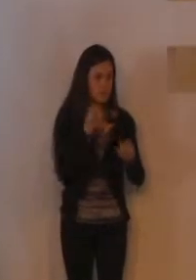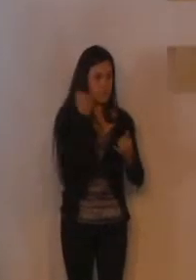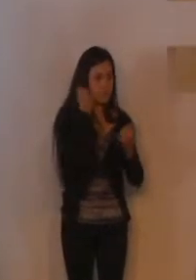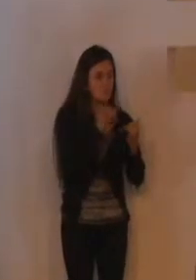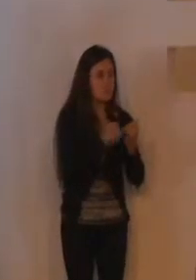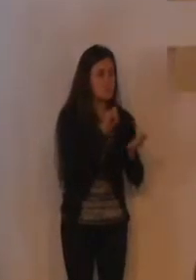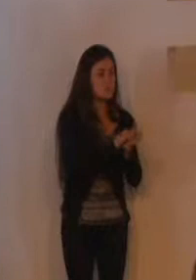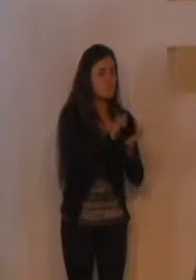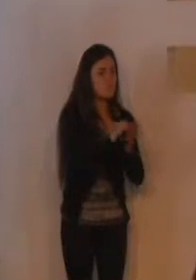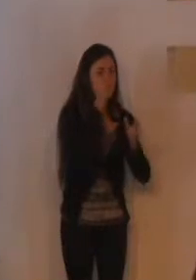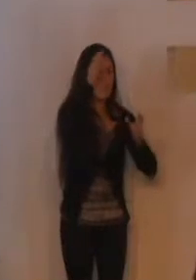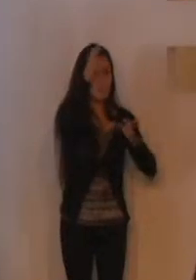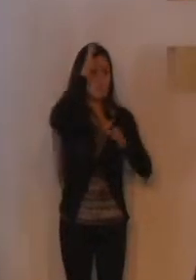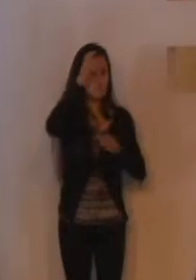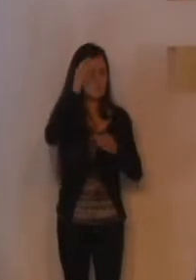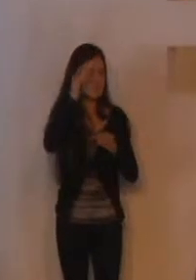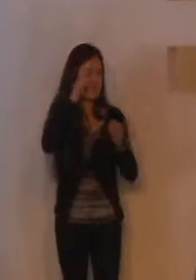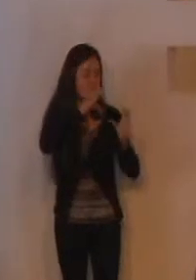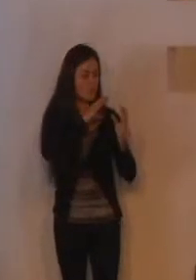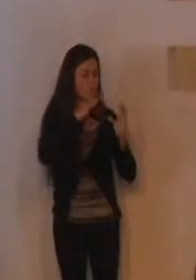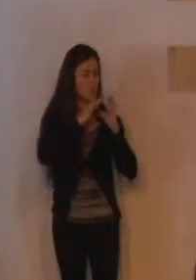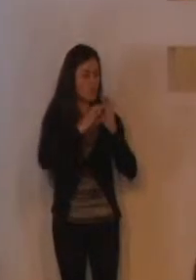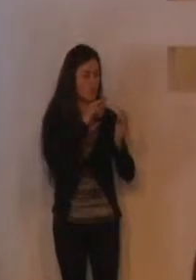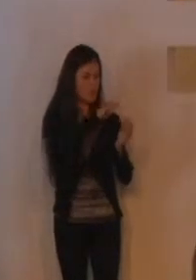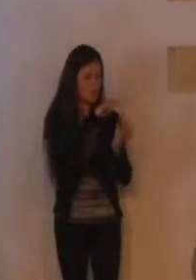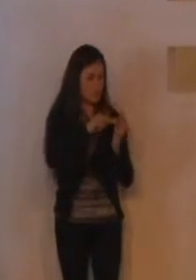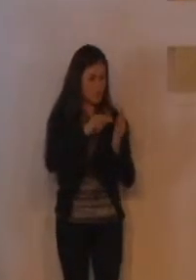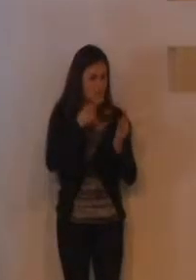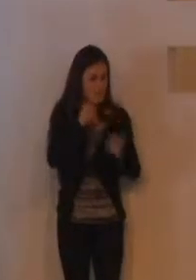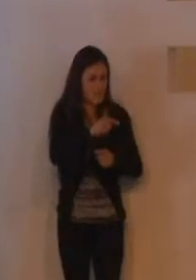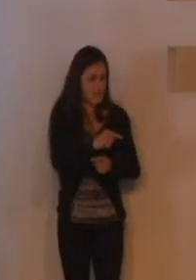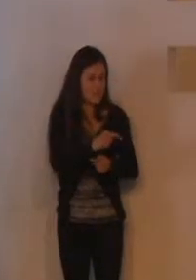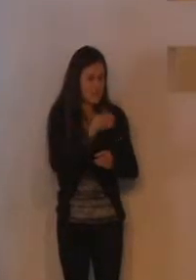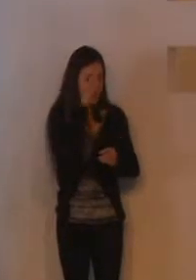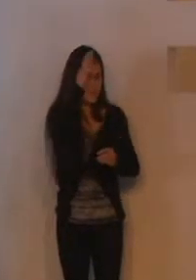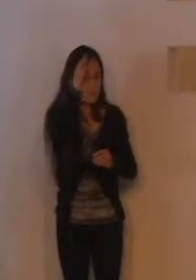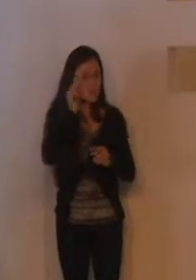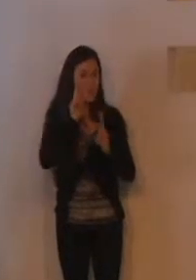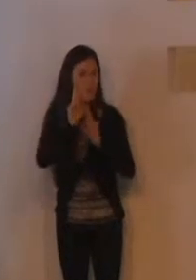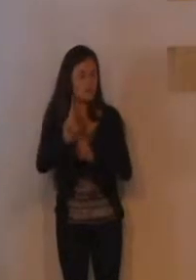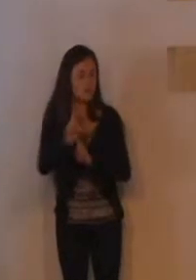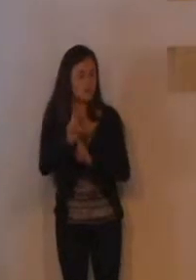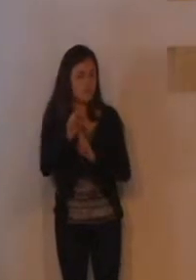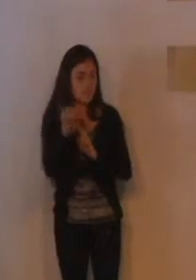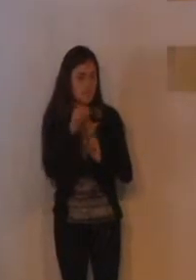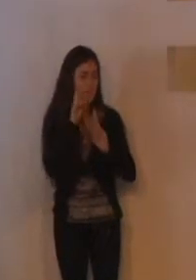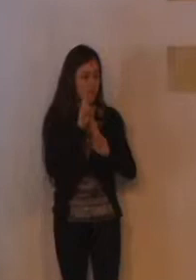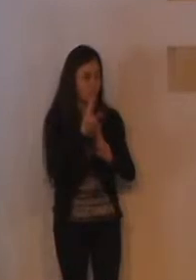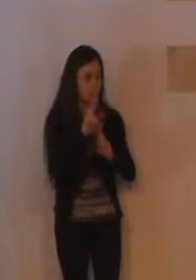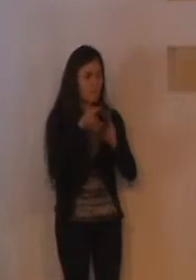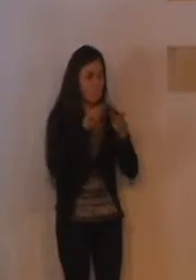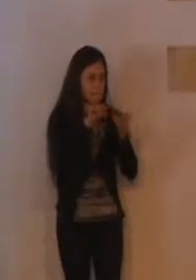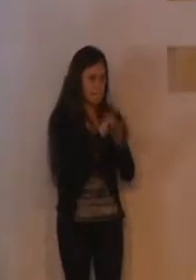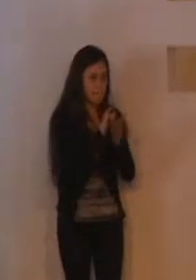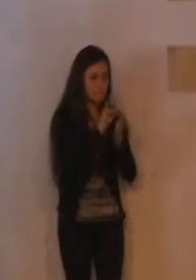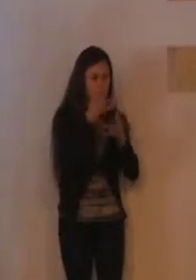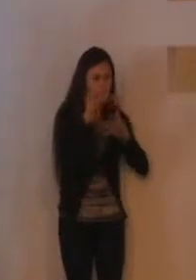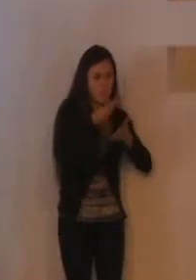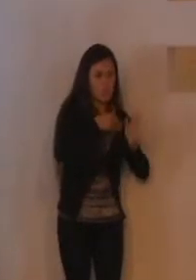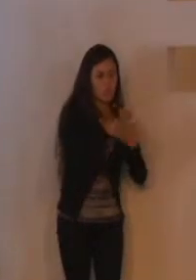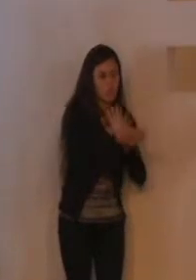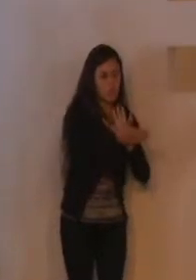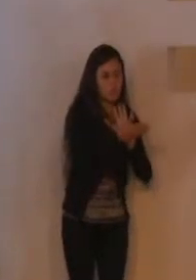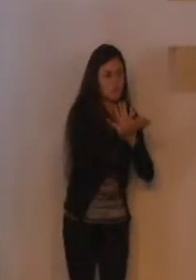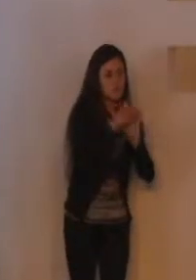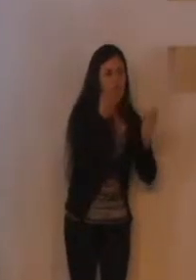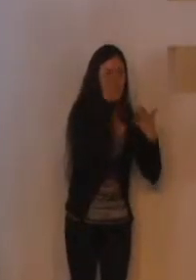sobre esa identificación de las concepciones y lo que se piensa con respecto a esta disciplina, hacer un análisis de esas concepciones en el